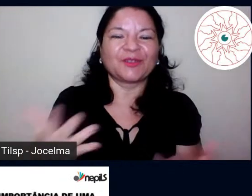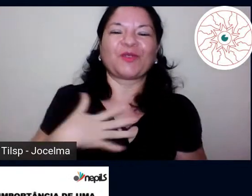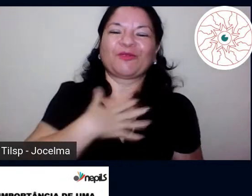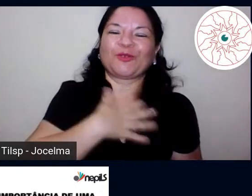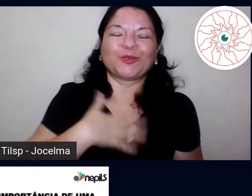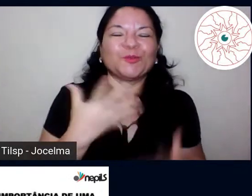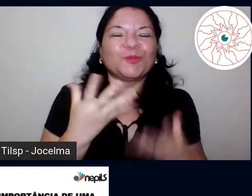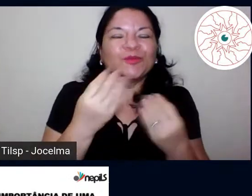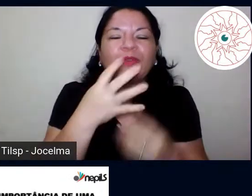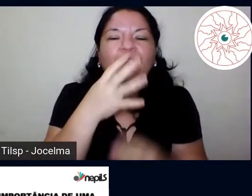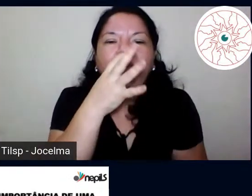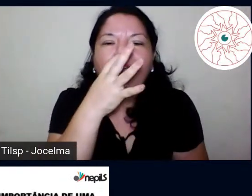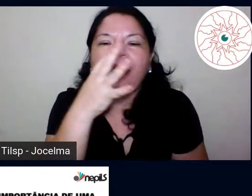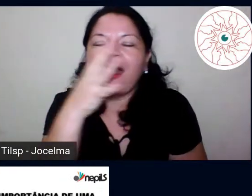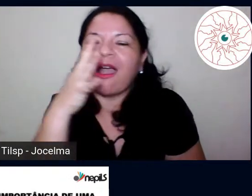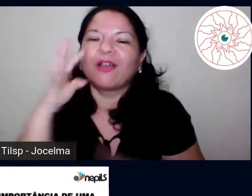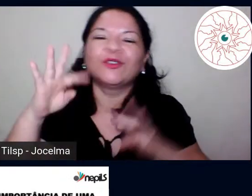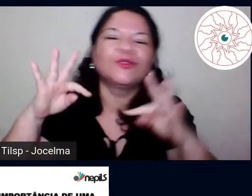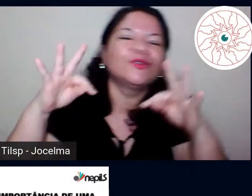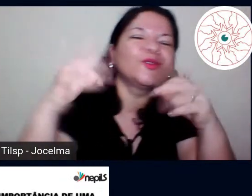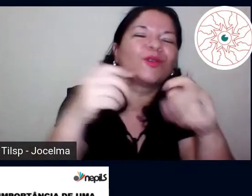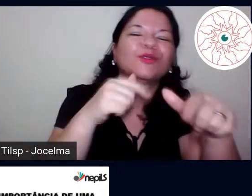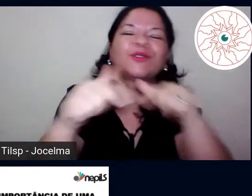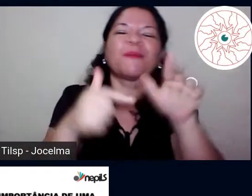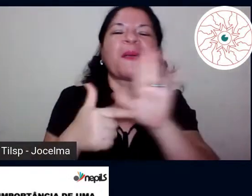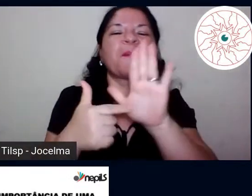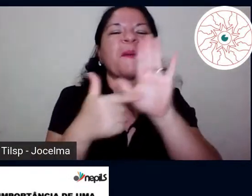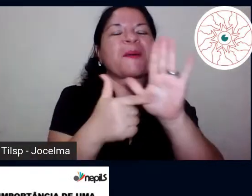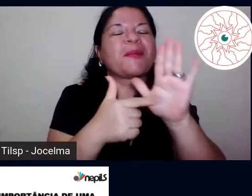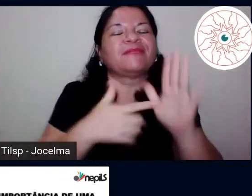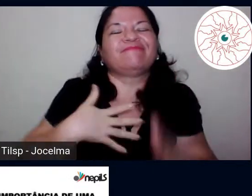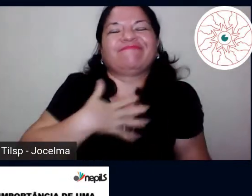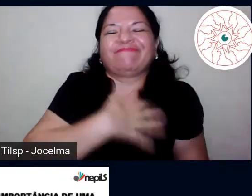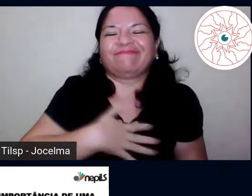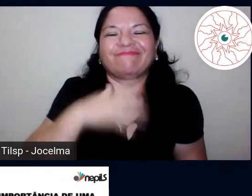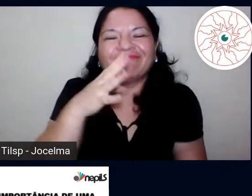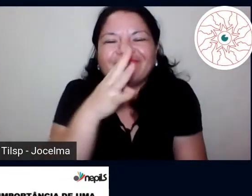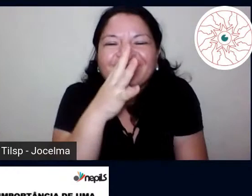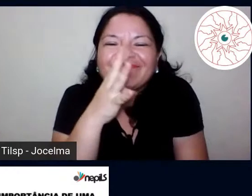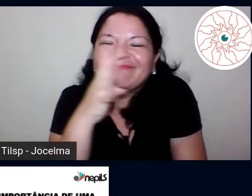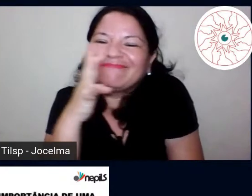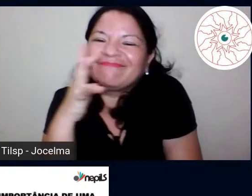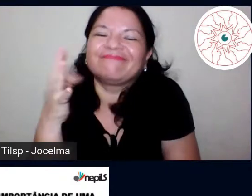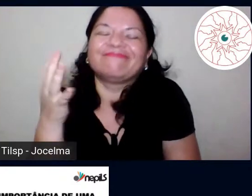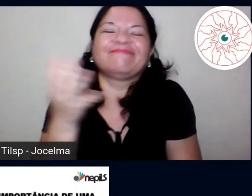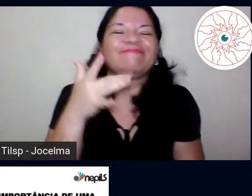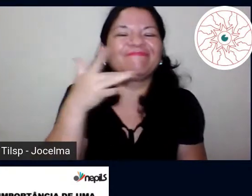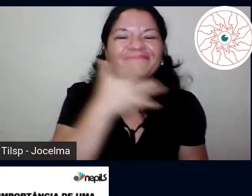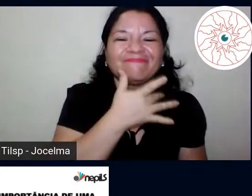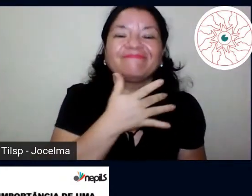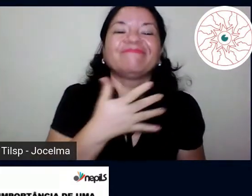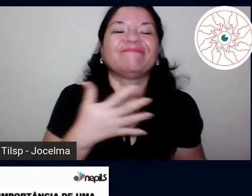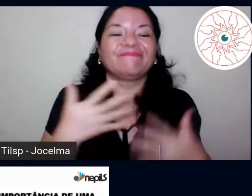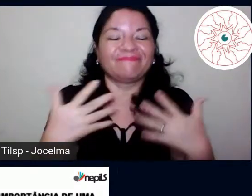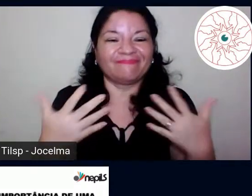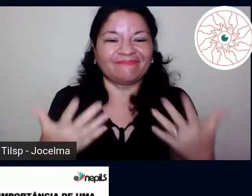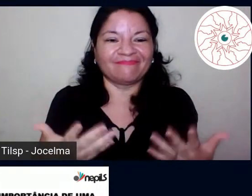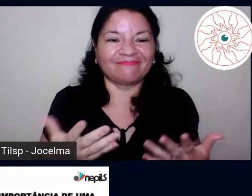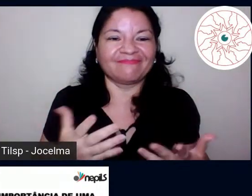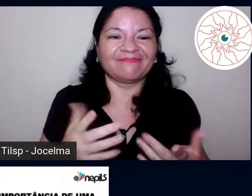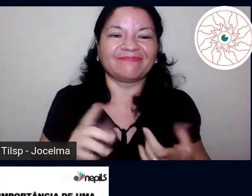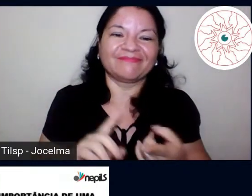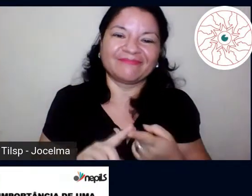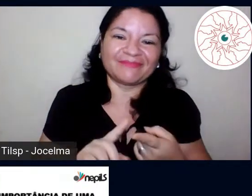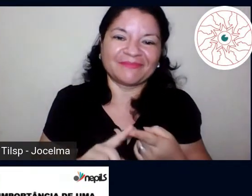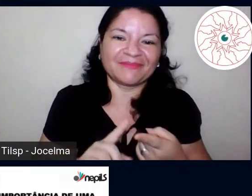dos trabalhos anteriores, né, que eu estou aqui acompanhando e